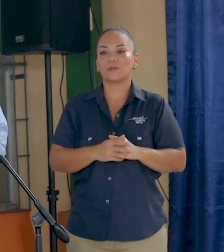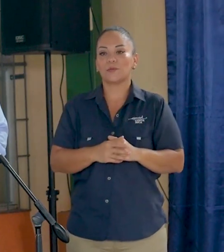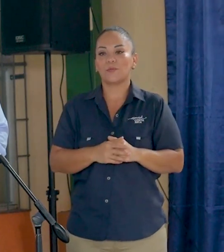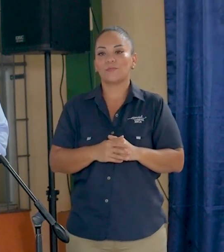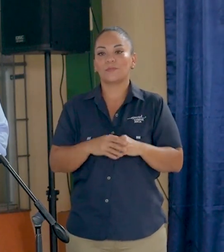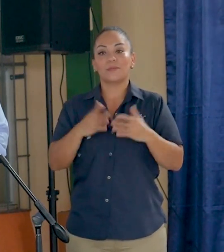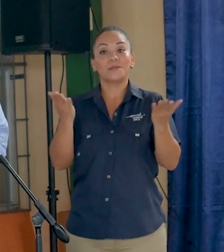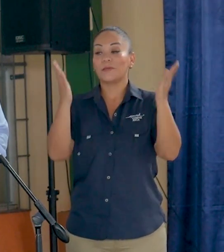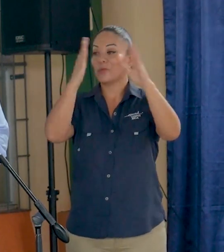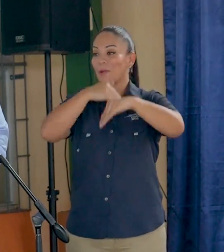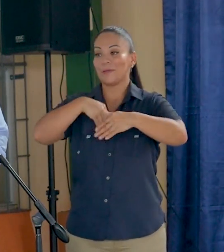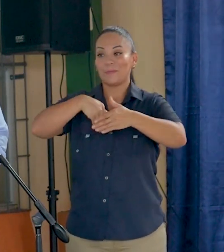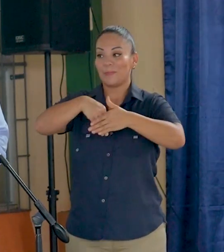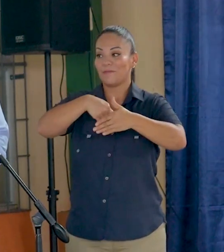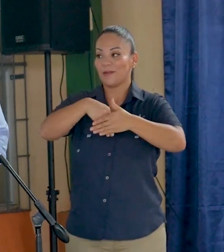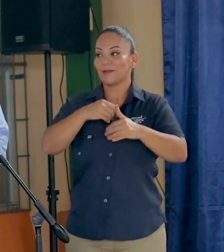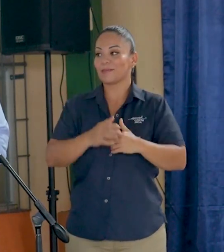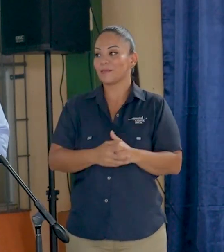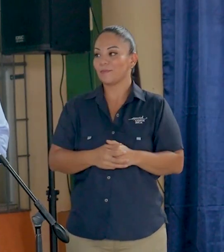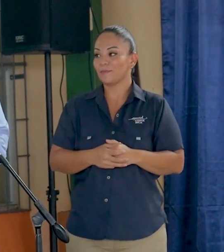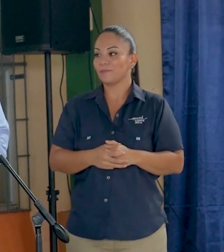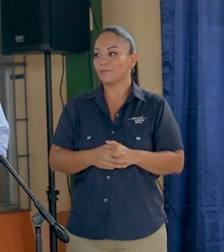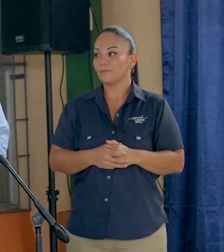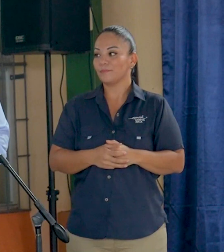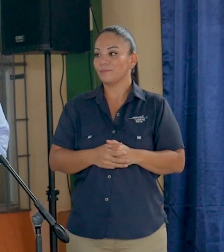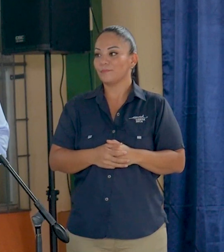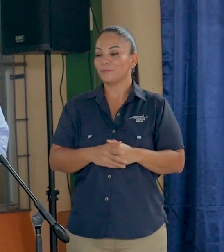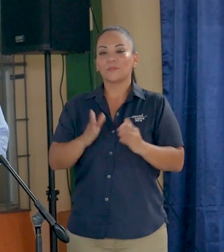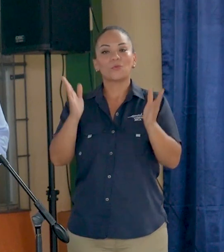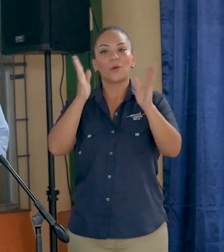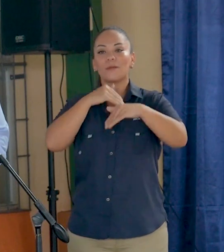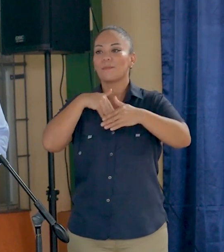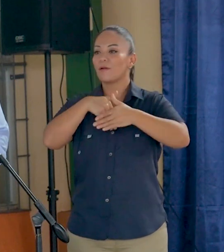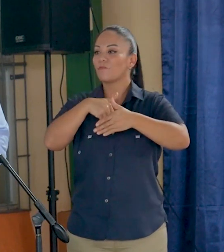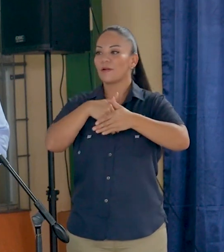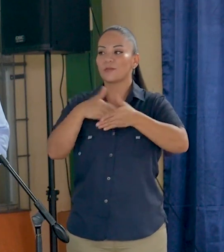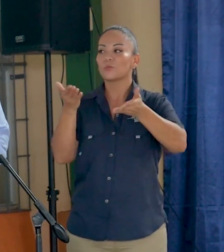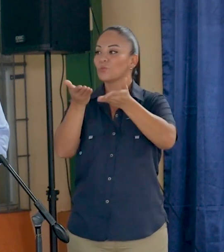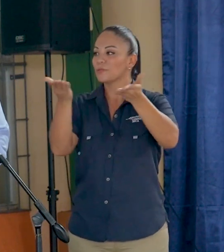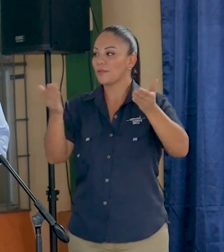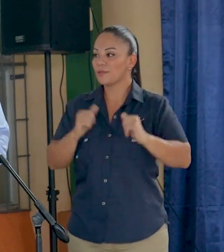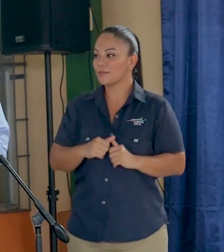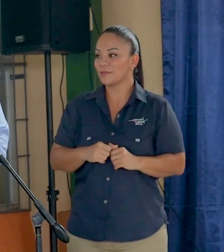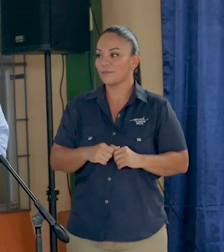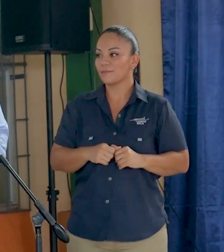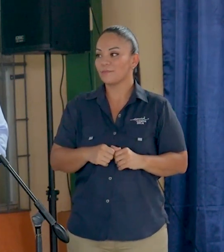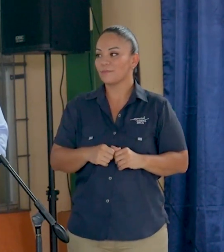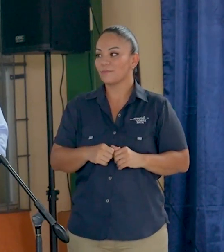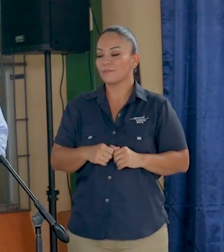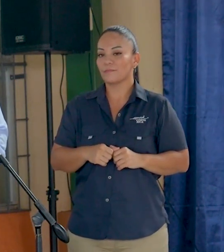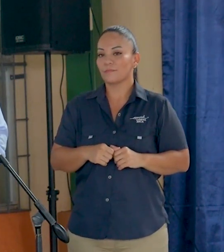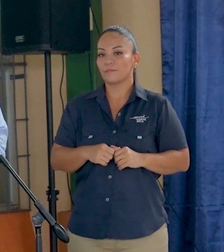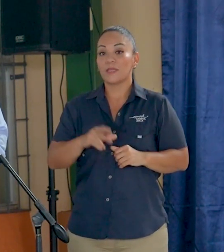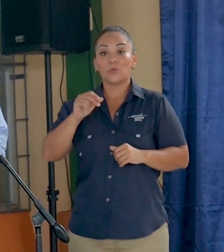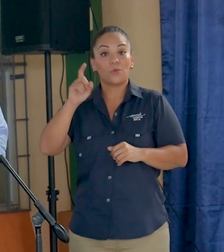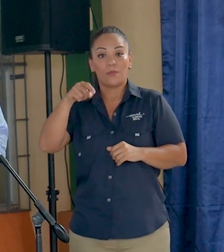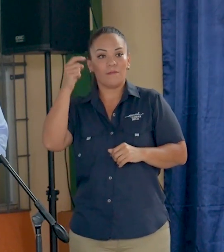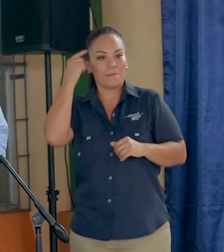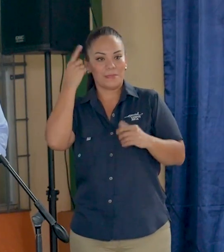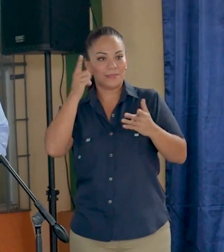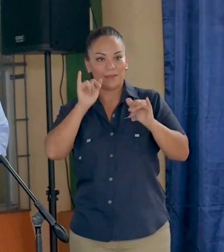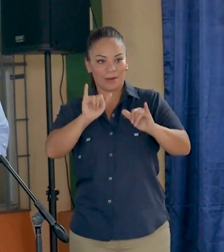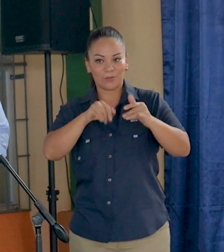no conoce barreras. No tienen barreras ustedes, ni deben siquiera